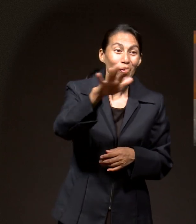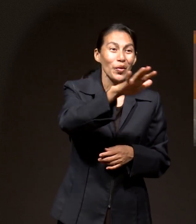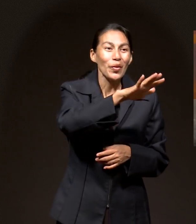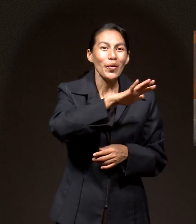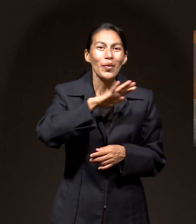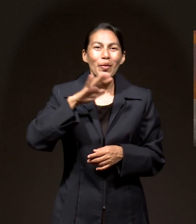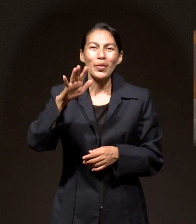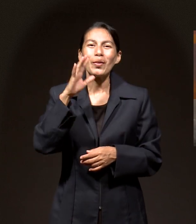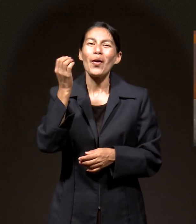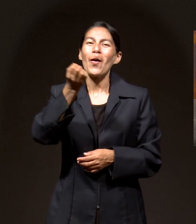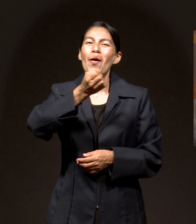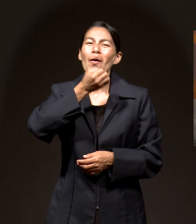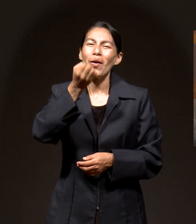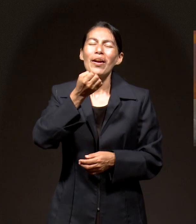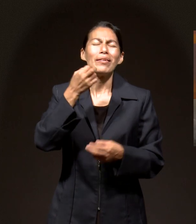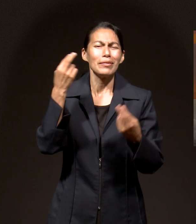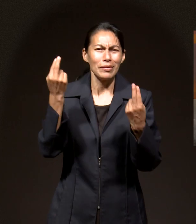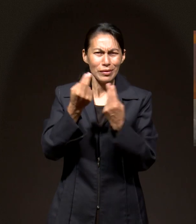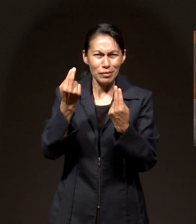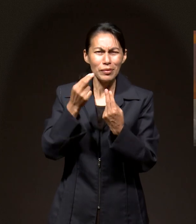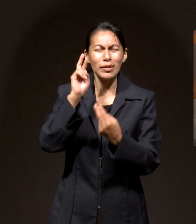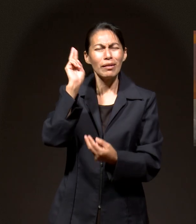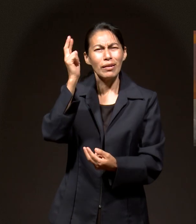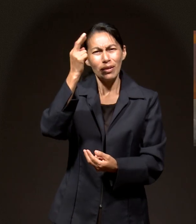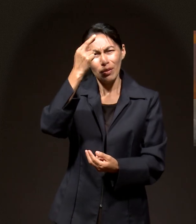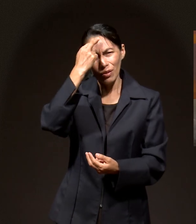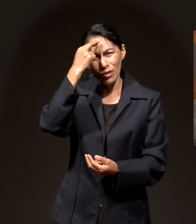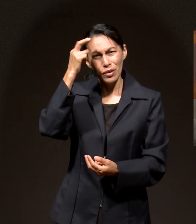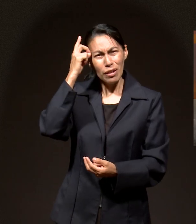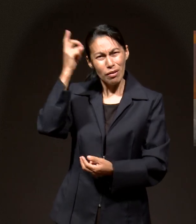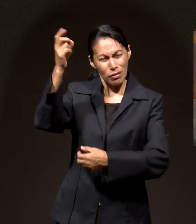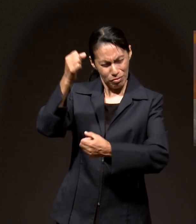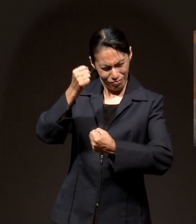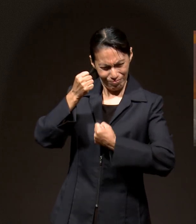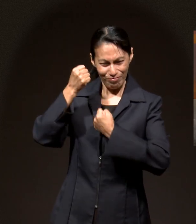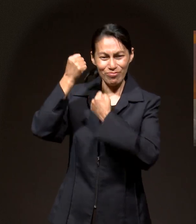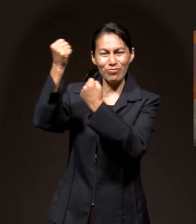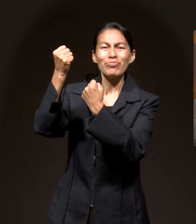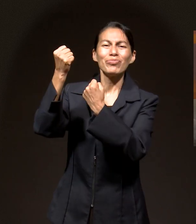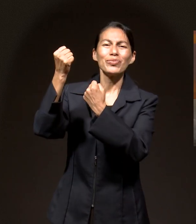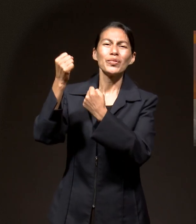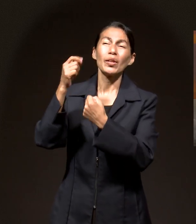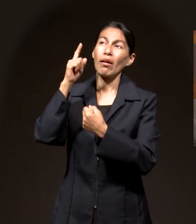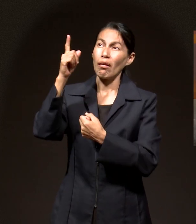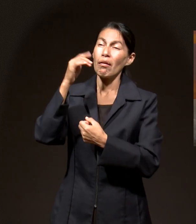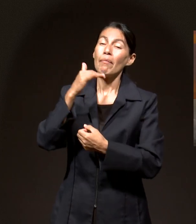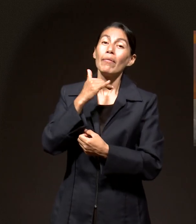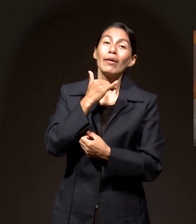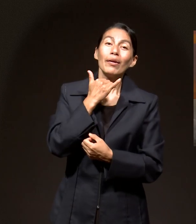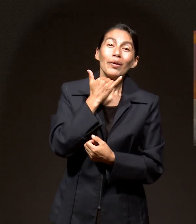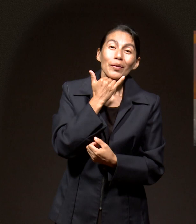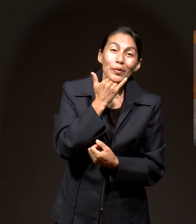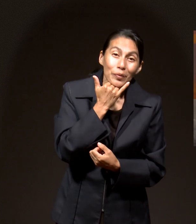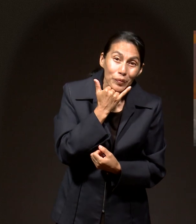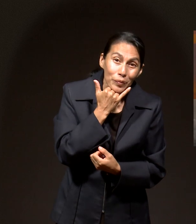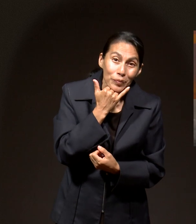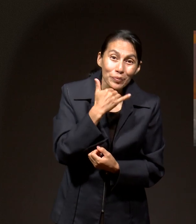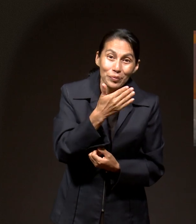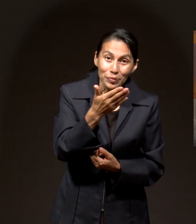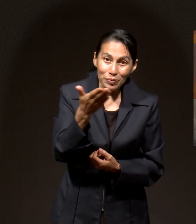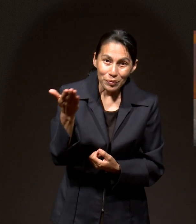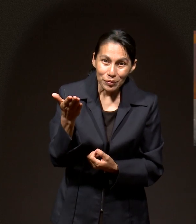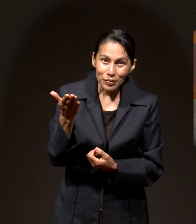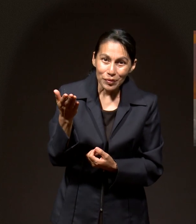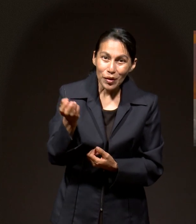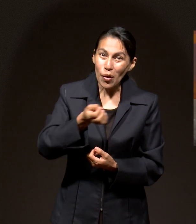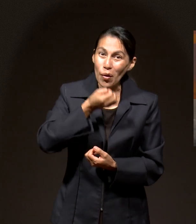no. Necesitamos activamente reconocer que hay poder en la palabra de Dios, que hay